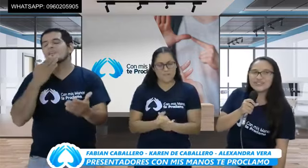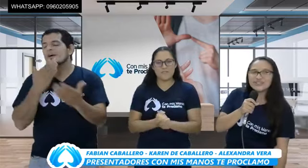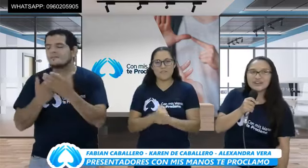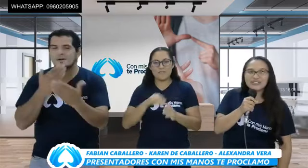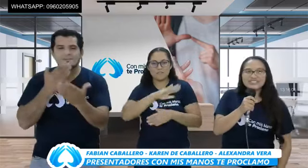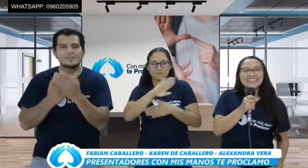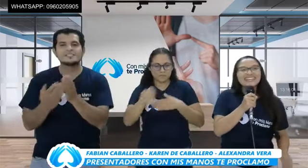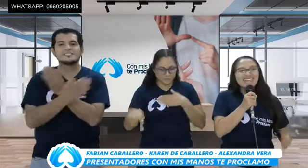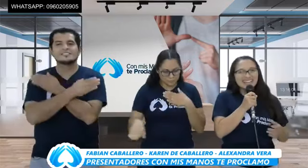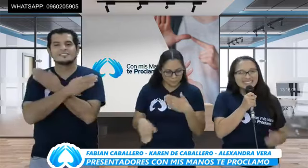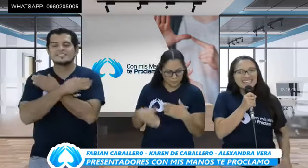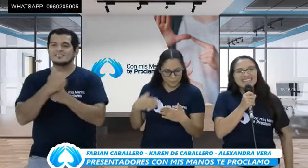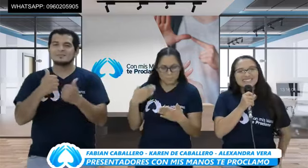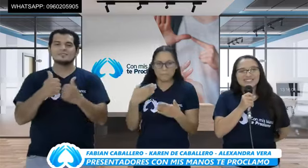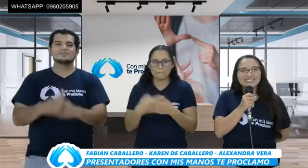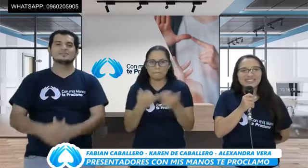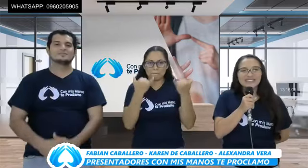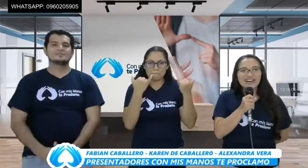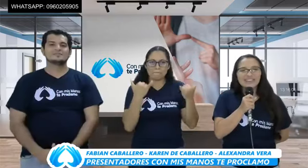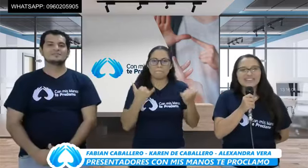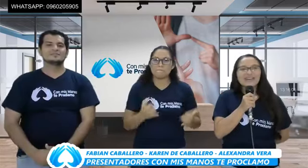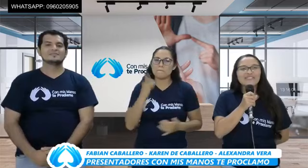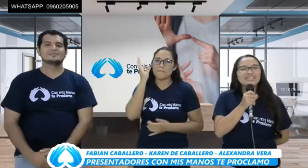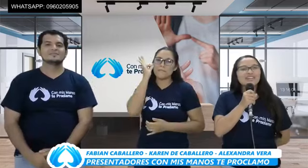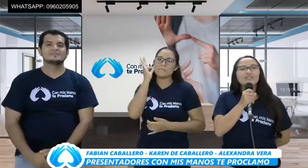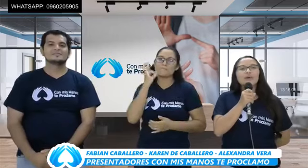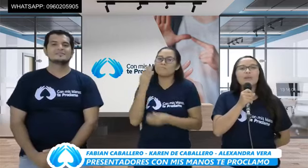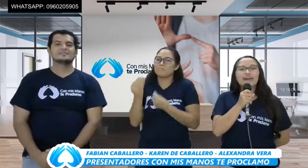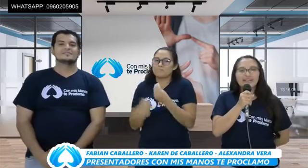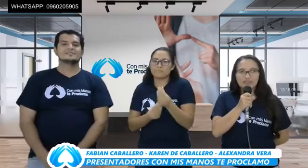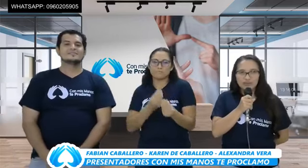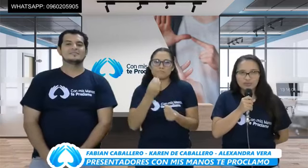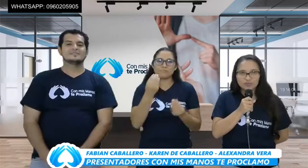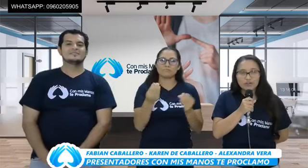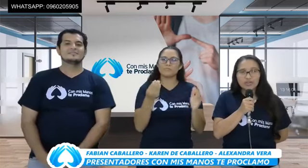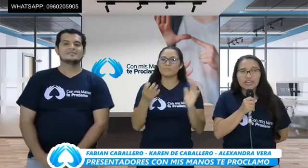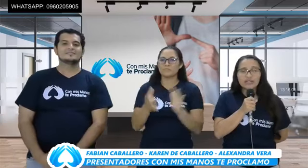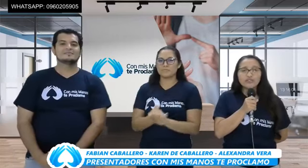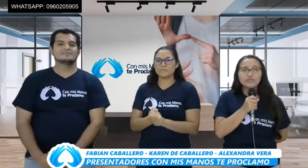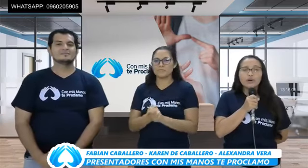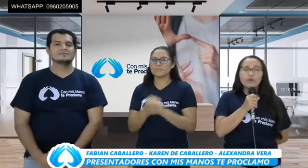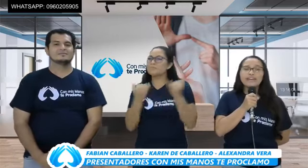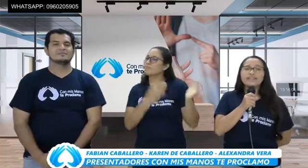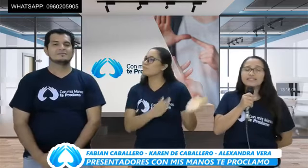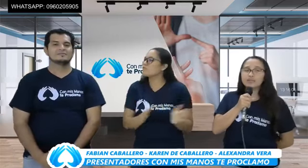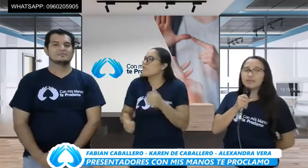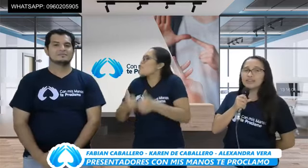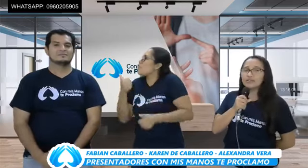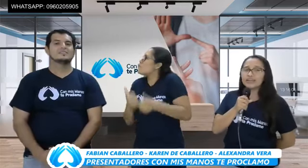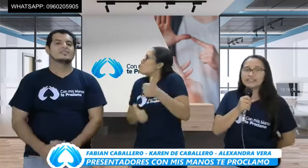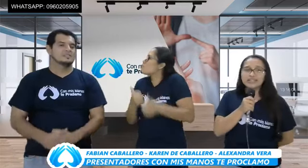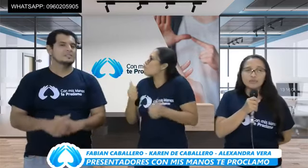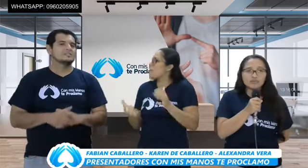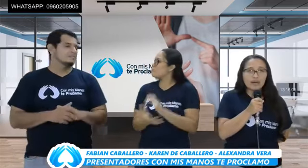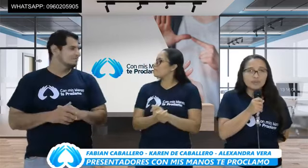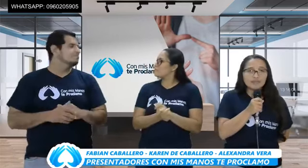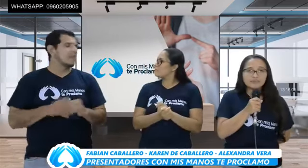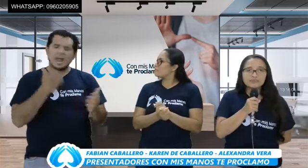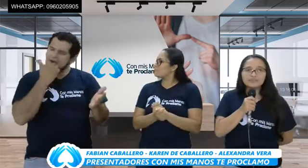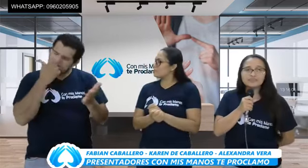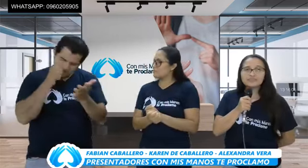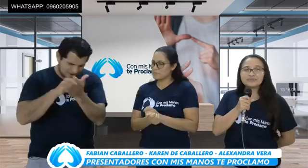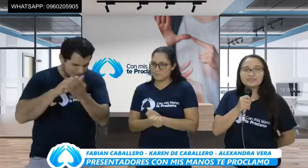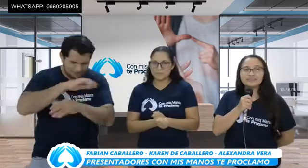los saludos. Gracias, gracias, nos dice Fabi. Amén. Saludos para todos. Bueno, ¿qué continuamos en este momento? ¿Qué tenemos,